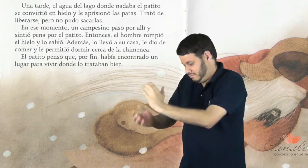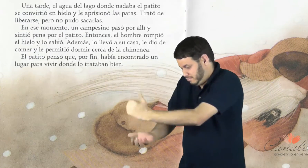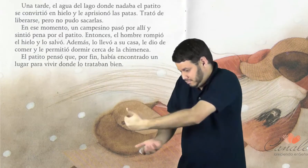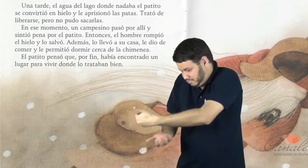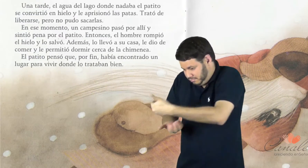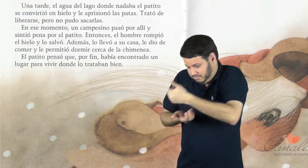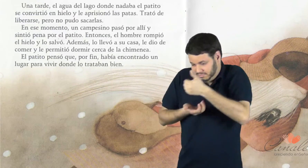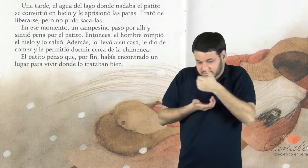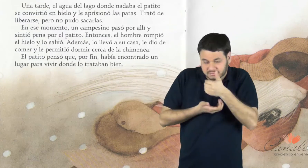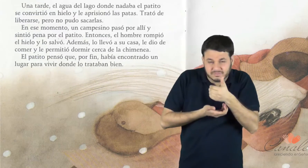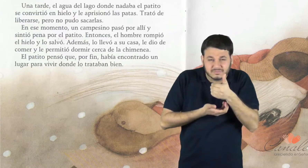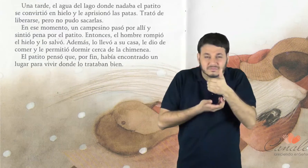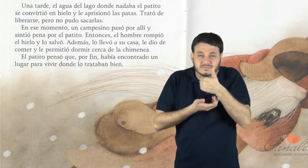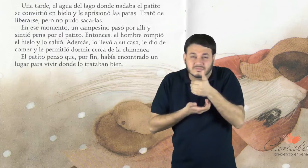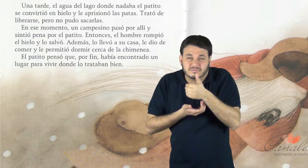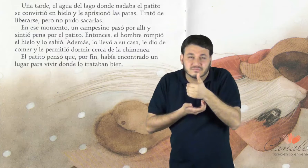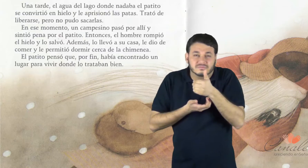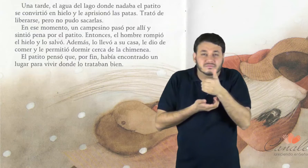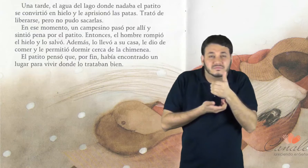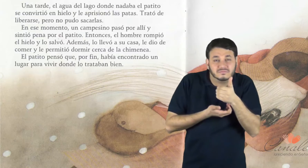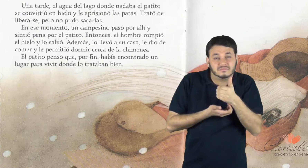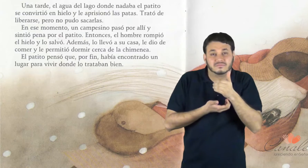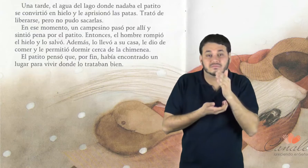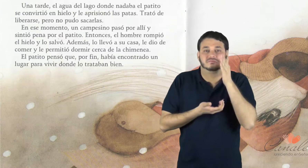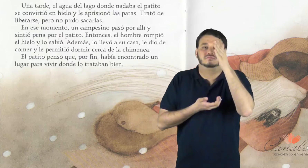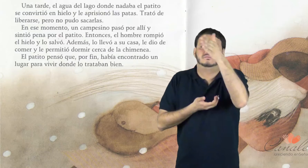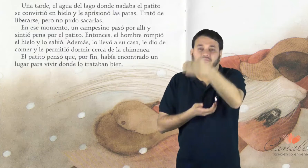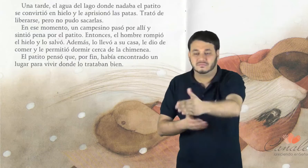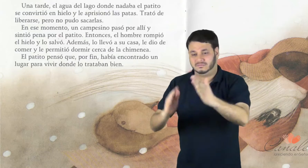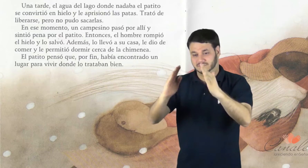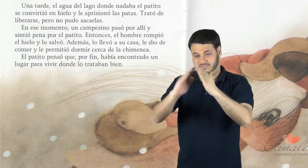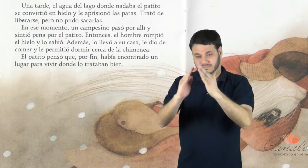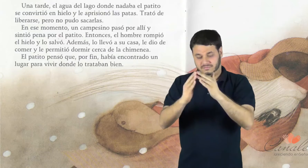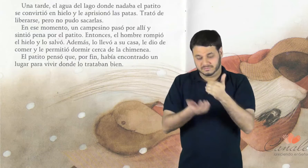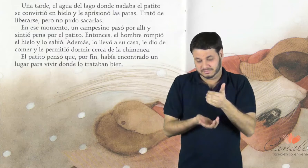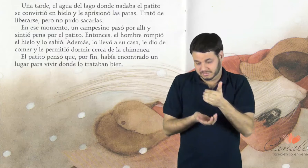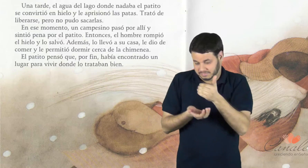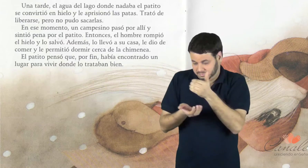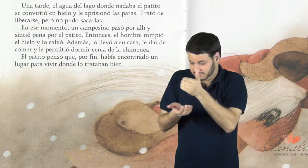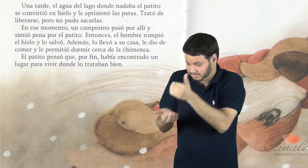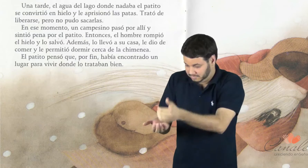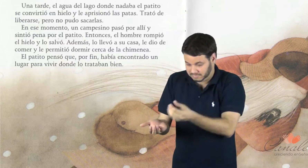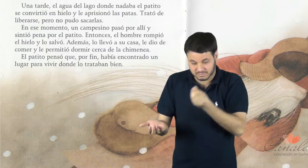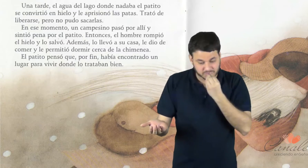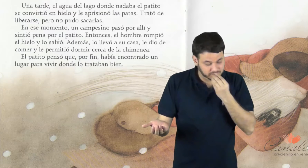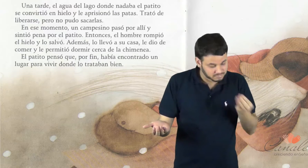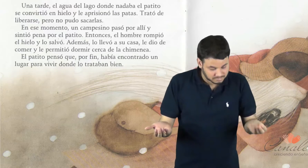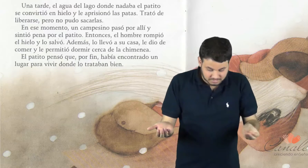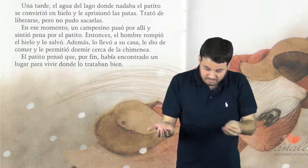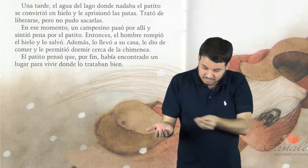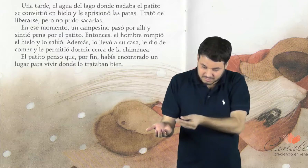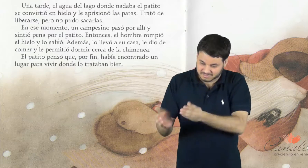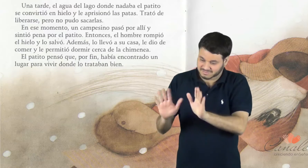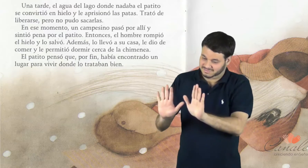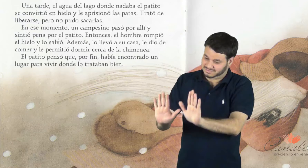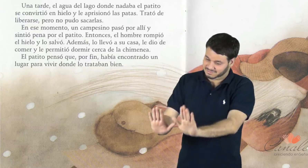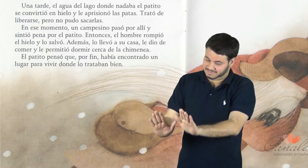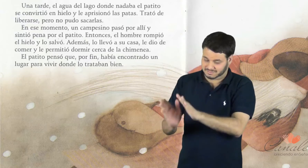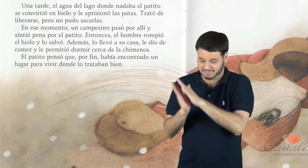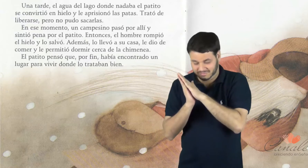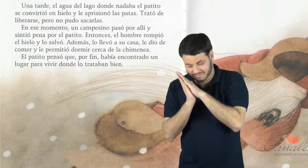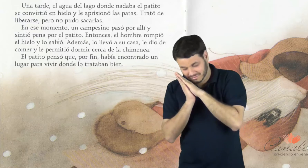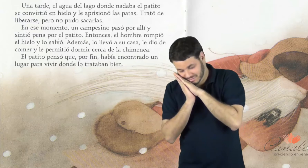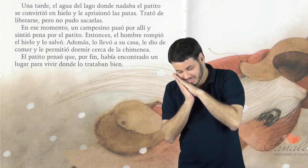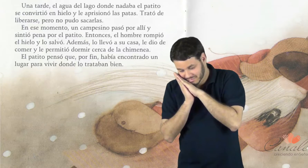el hombre rompió el hielo y lo salvó además lo llevó a su casa le dio de comer